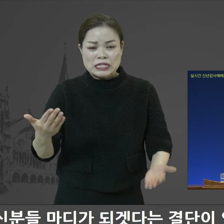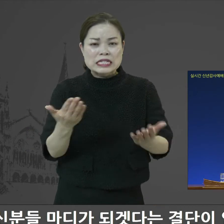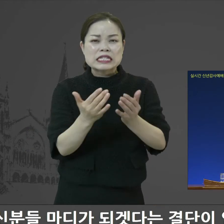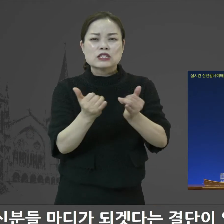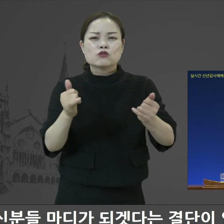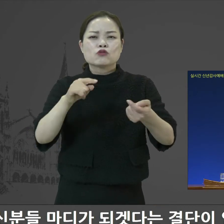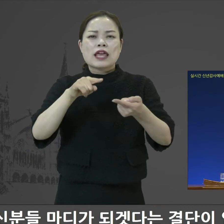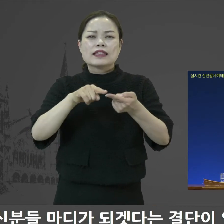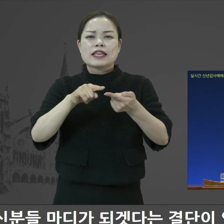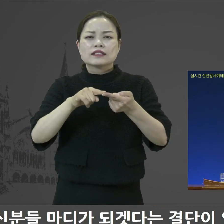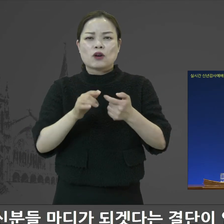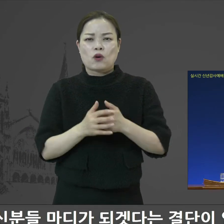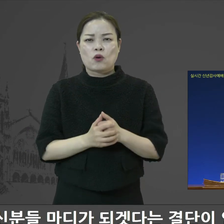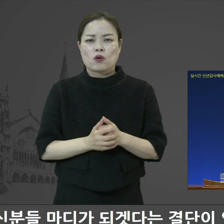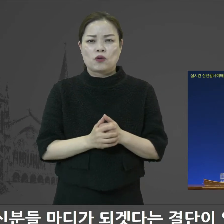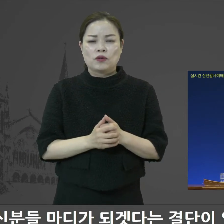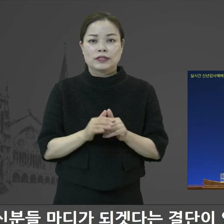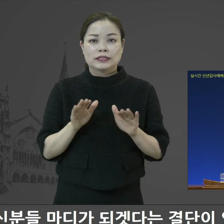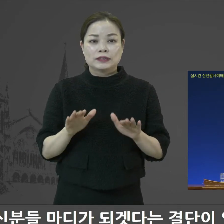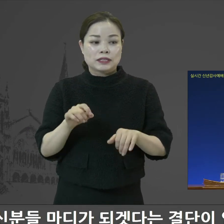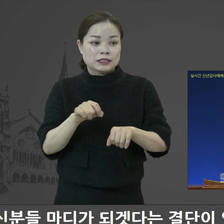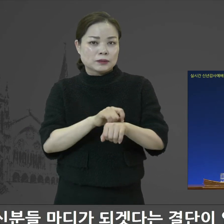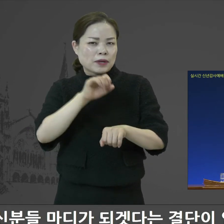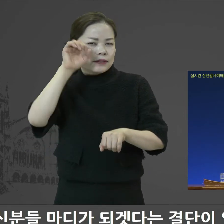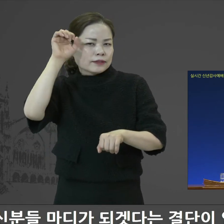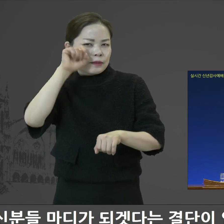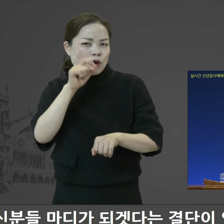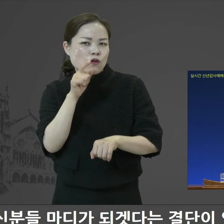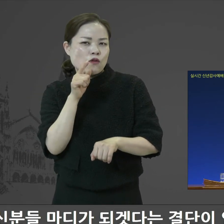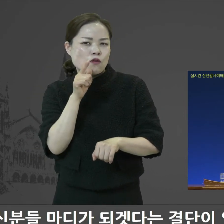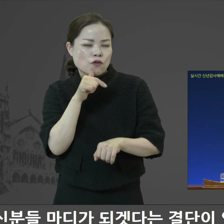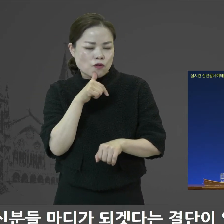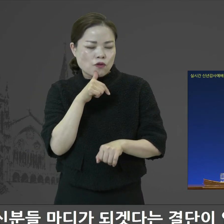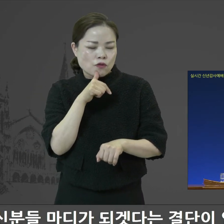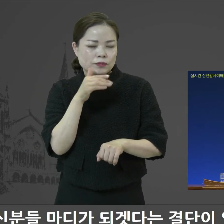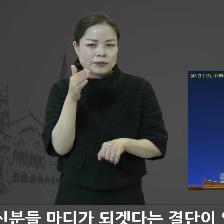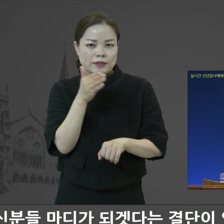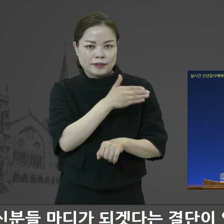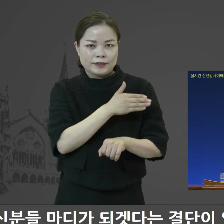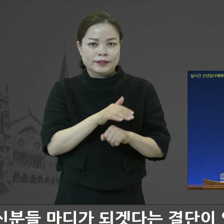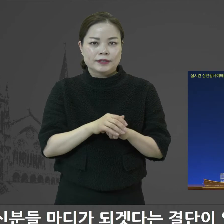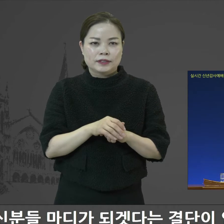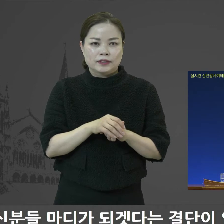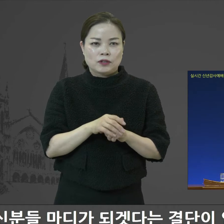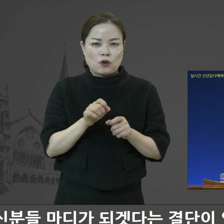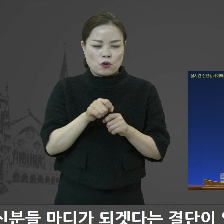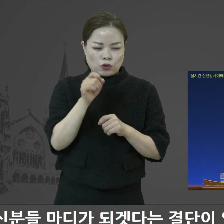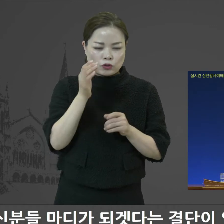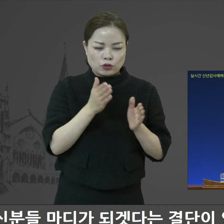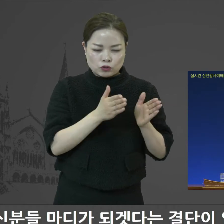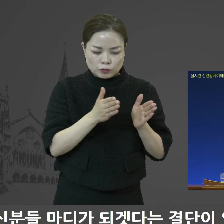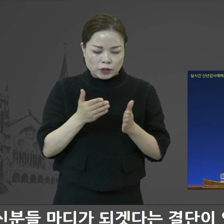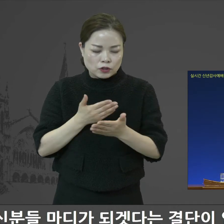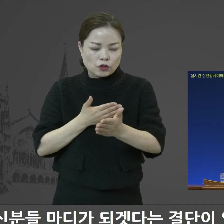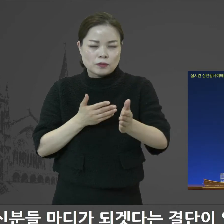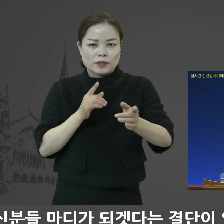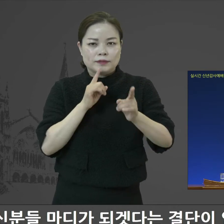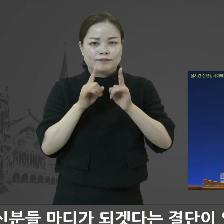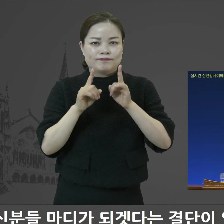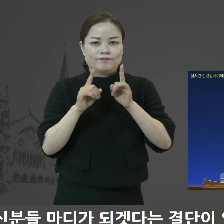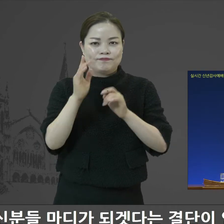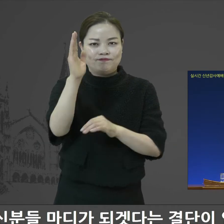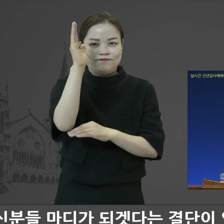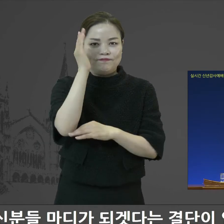일꾼에 관해서는 이번 특별 새벽기도의 월요일 날 제가 오랫동안 준비해온 말씀을 여러분에게